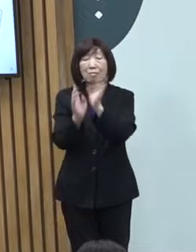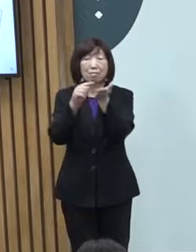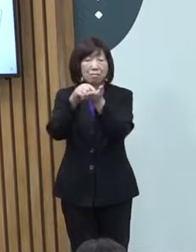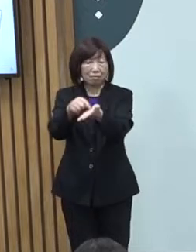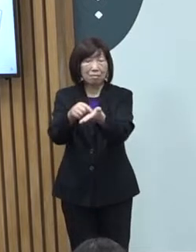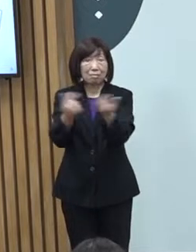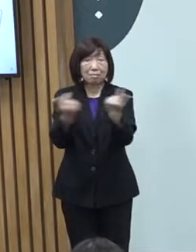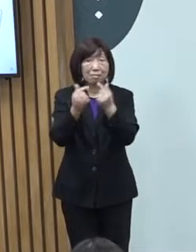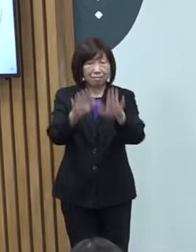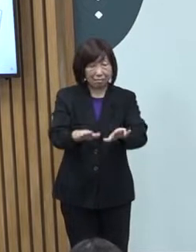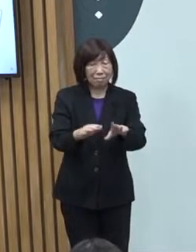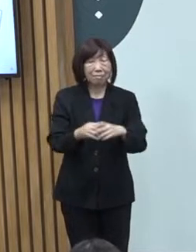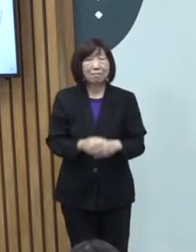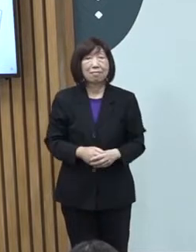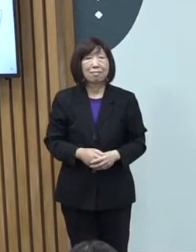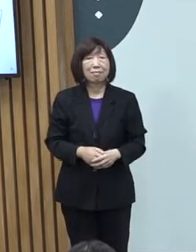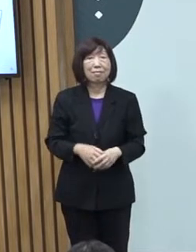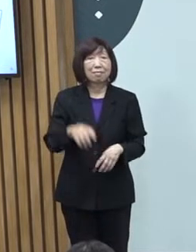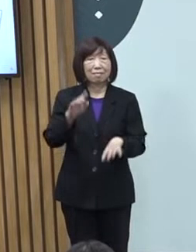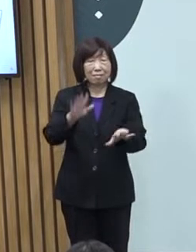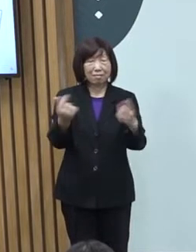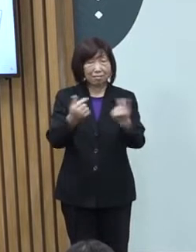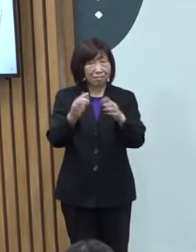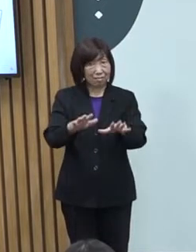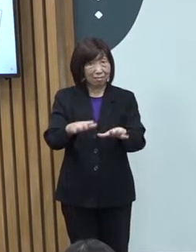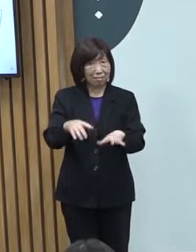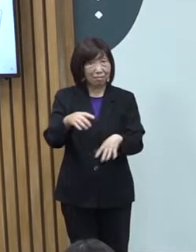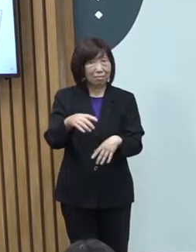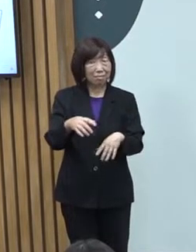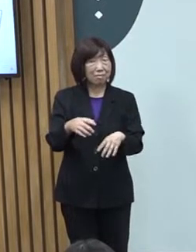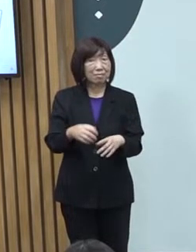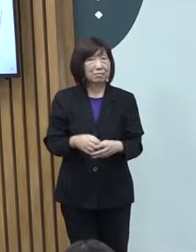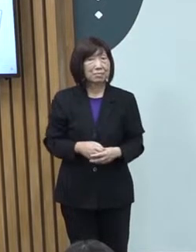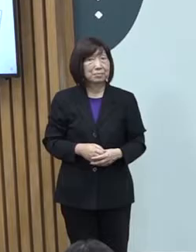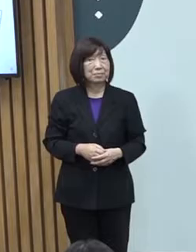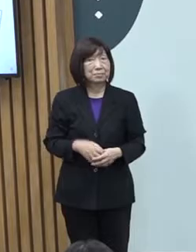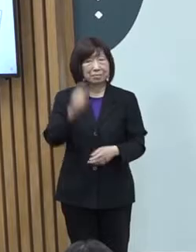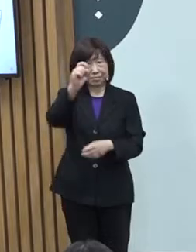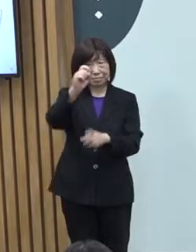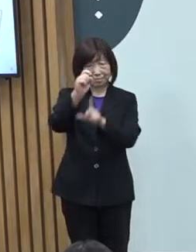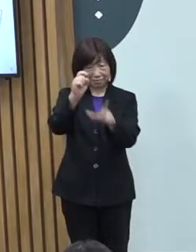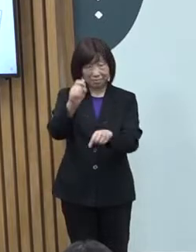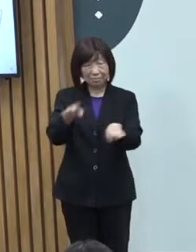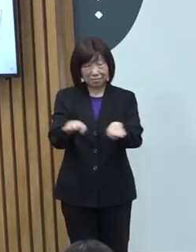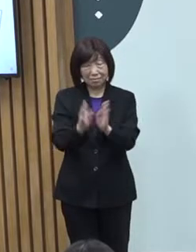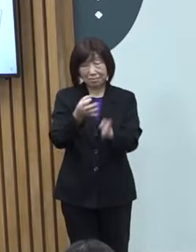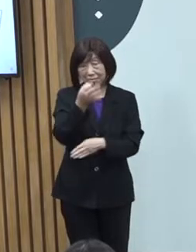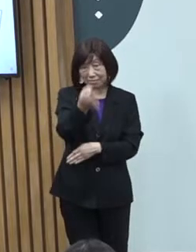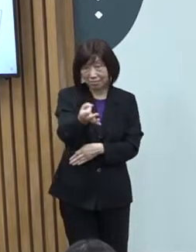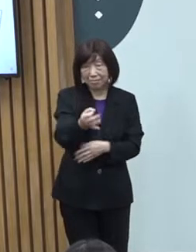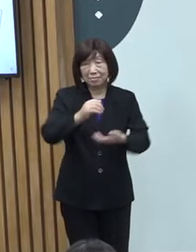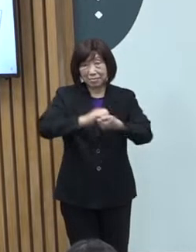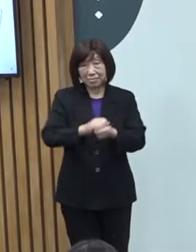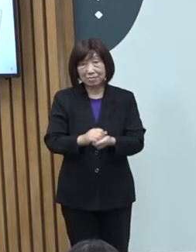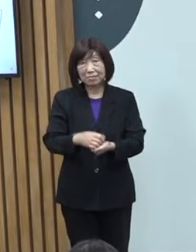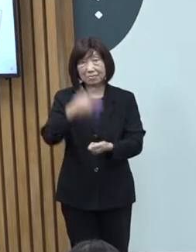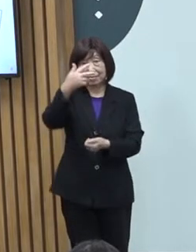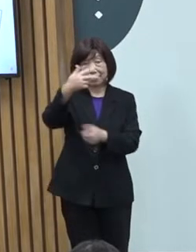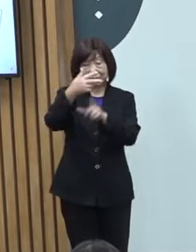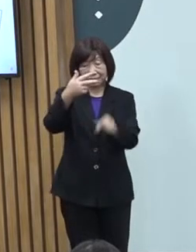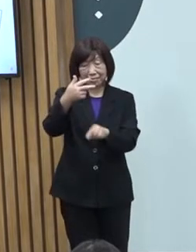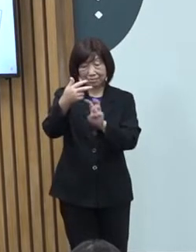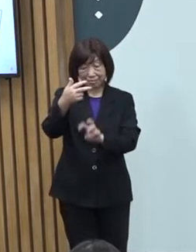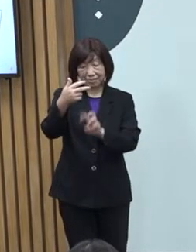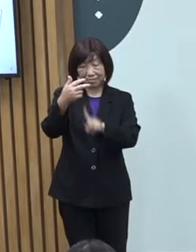以本次的这个牌照税开征来讲呢，因为我们是10月份开征嘛，所以一定要在7月31号以前